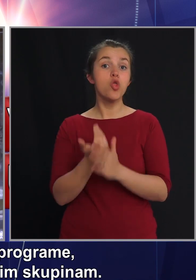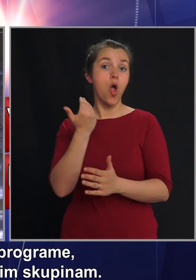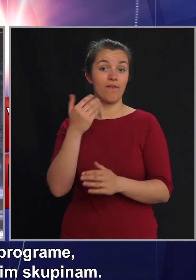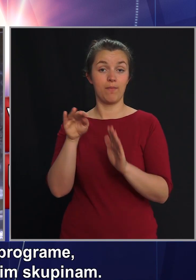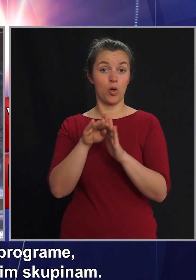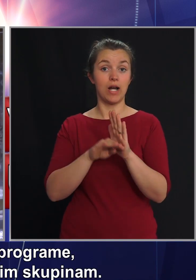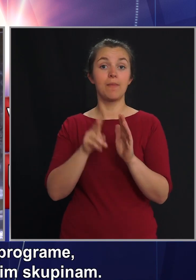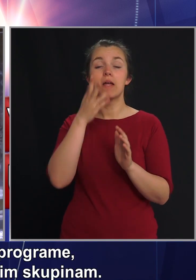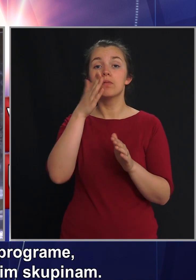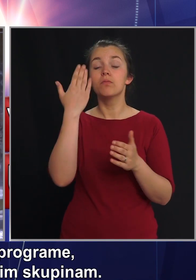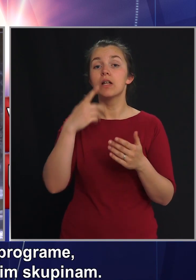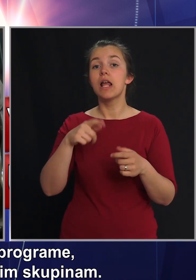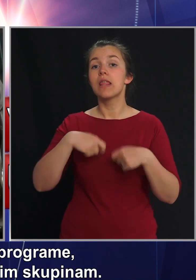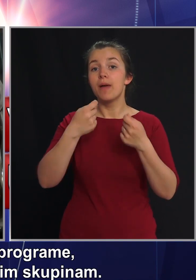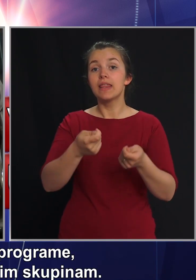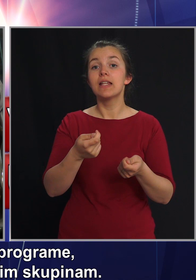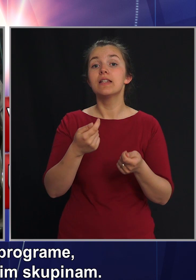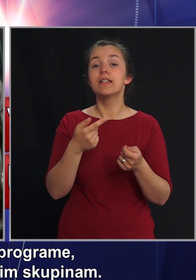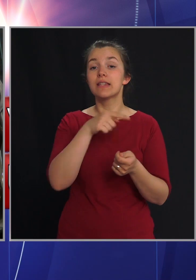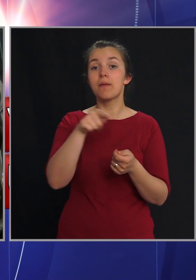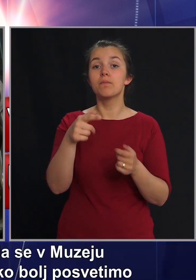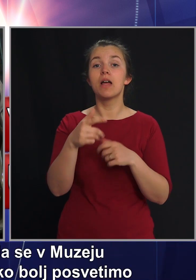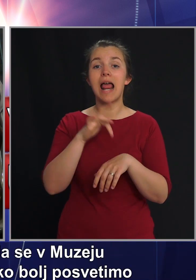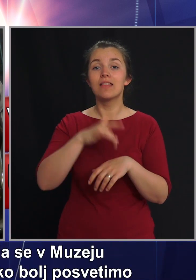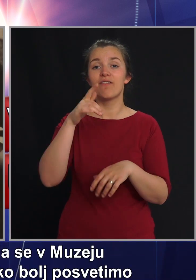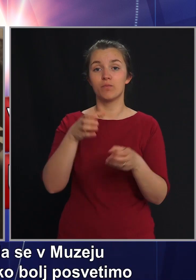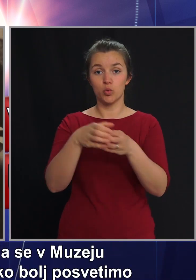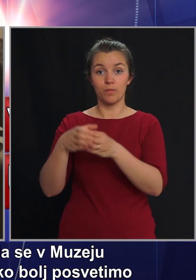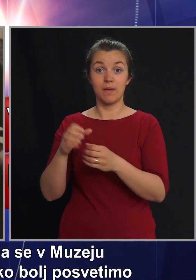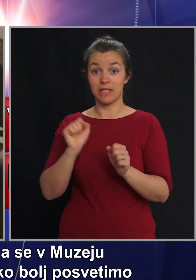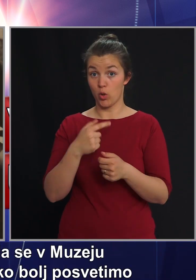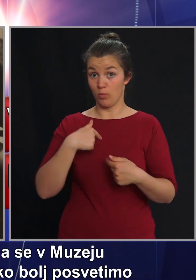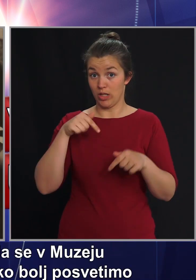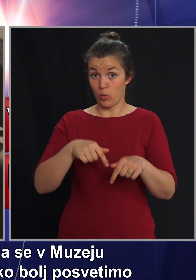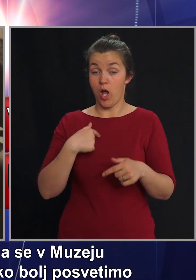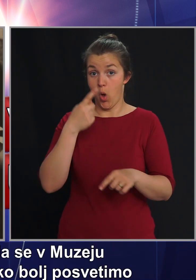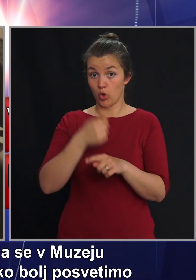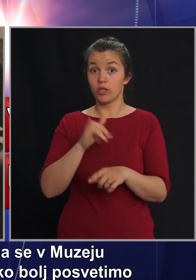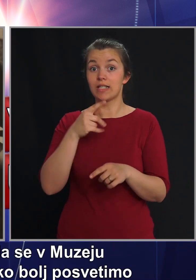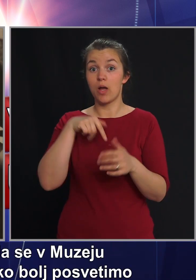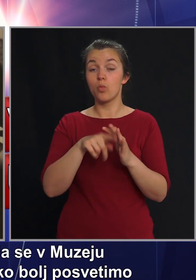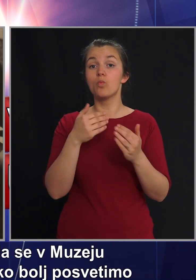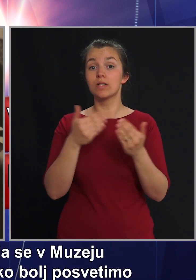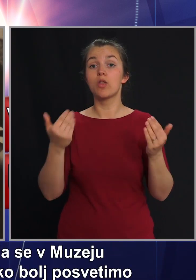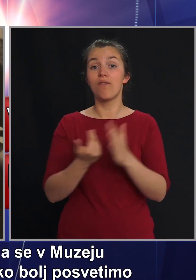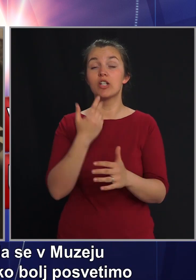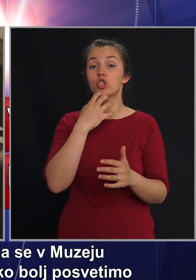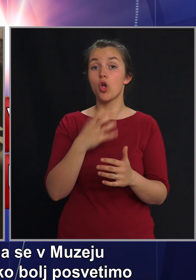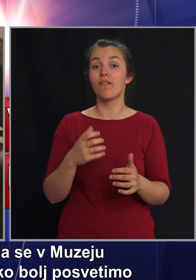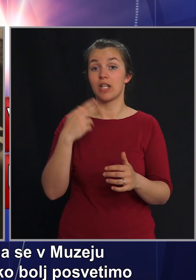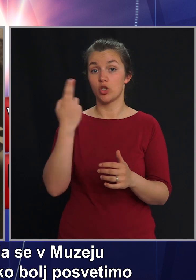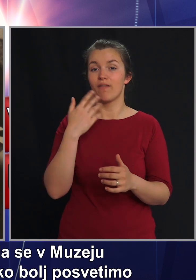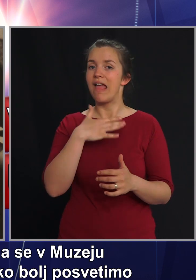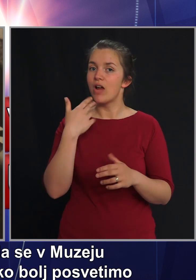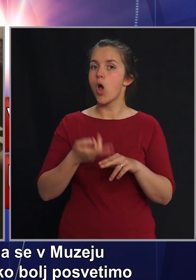nove programe, ki bi bili namenjeni tem ranljivim skupinam. In zato smo se tukaj odločili, da se v Muzeju novejše